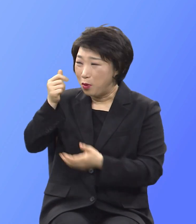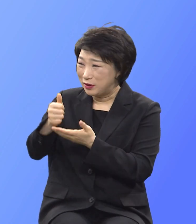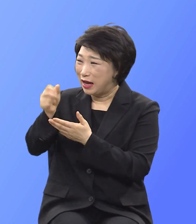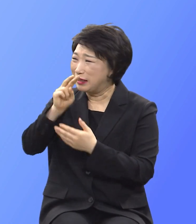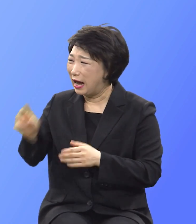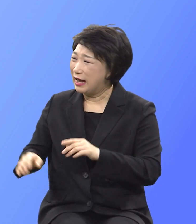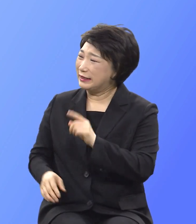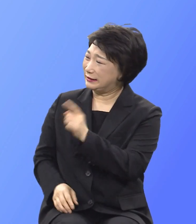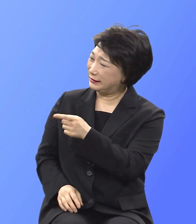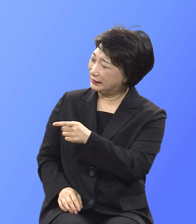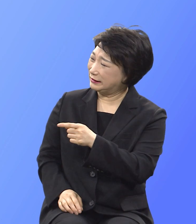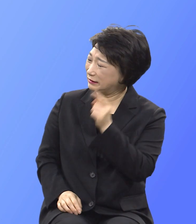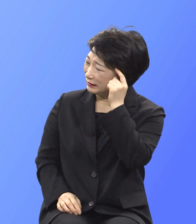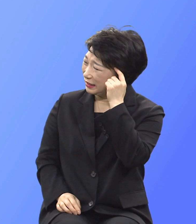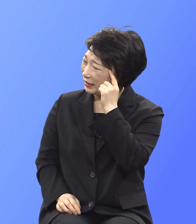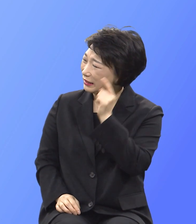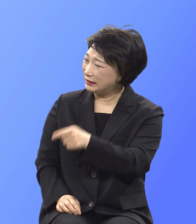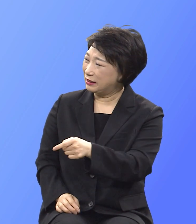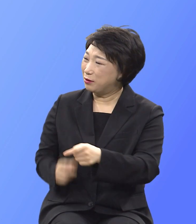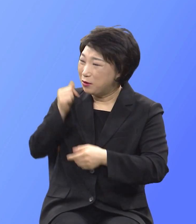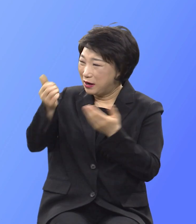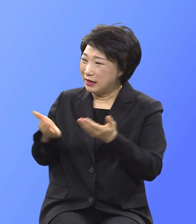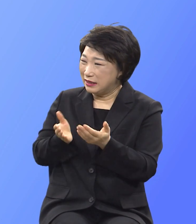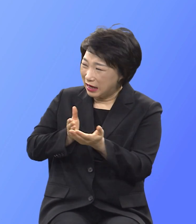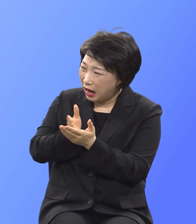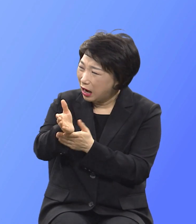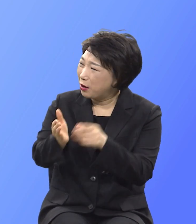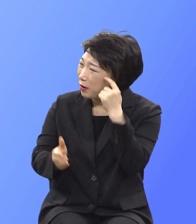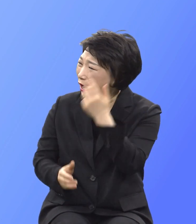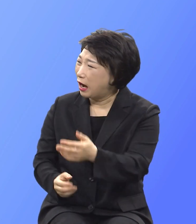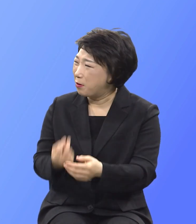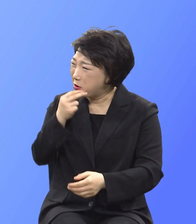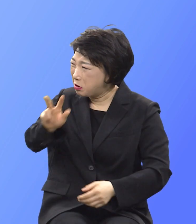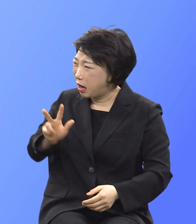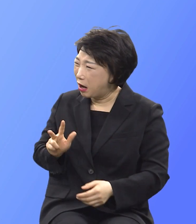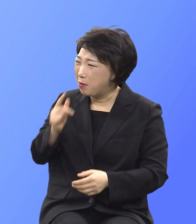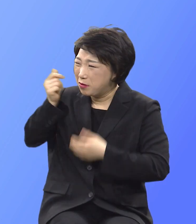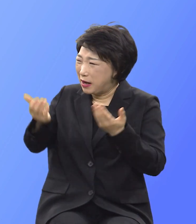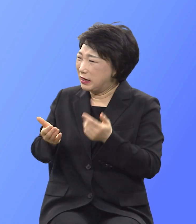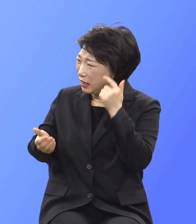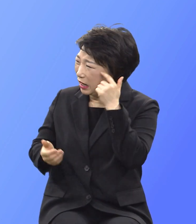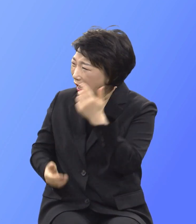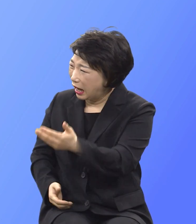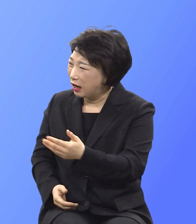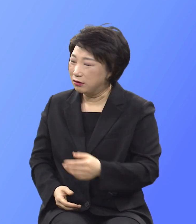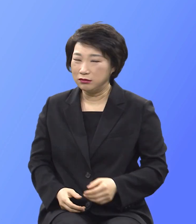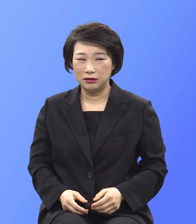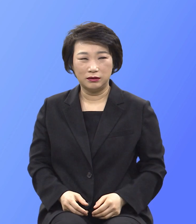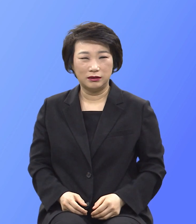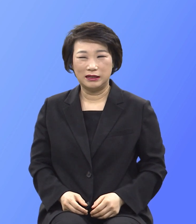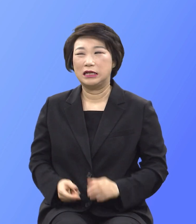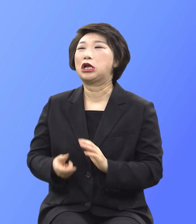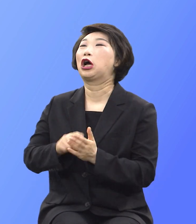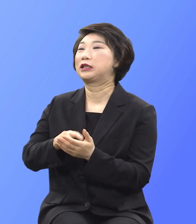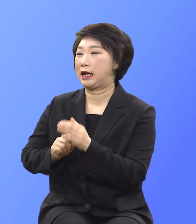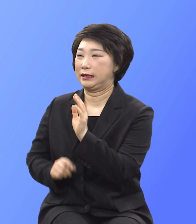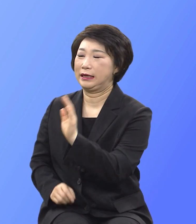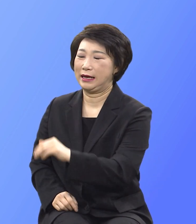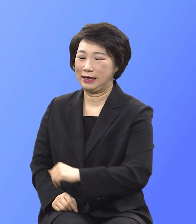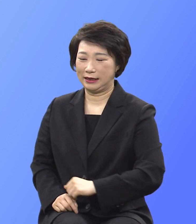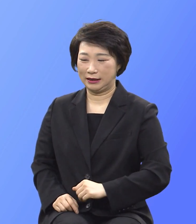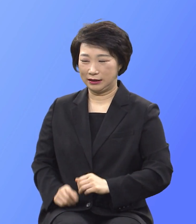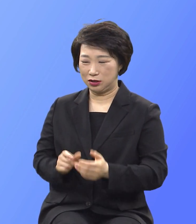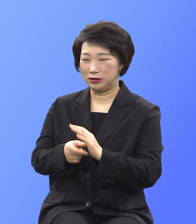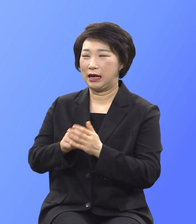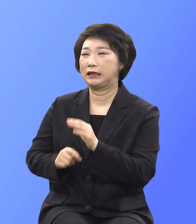막 그렇게 말이야 목회에 그렇게 아니 목숨을 걸어 그래. 아 적당히